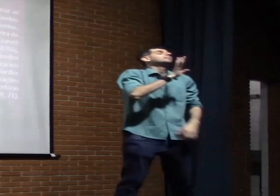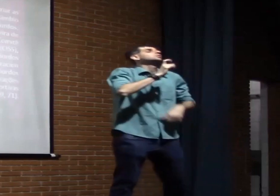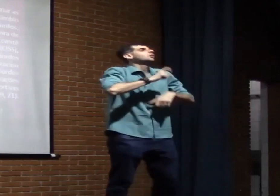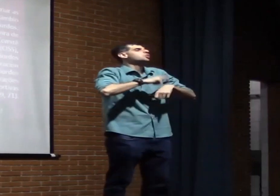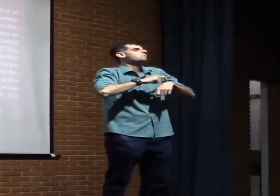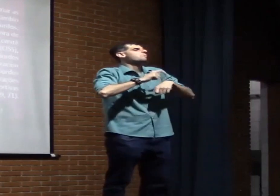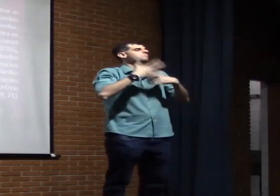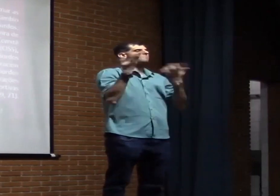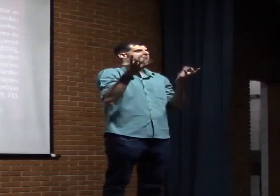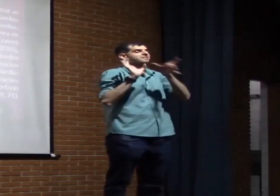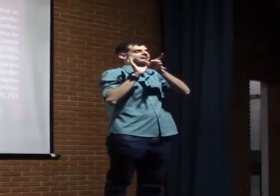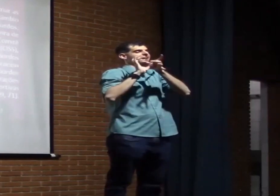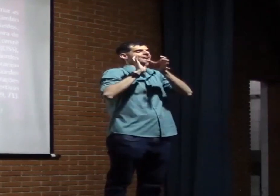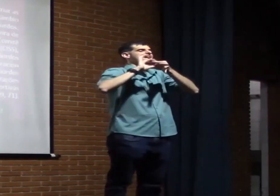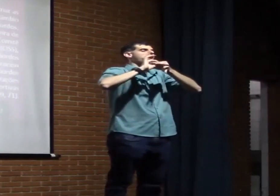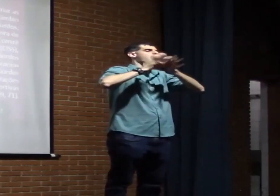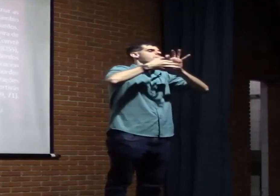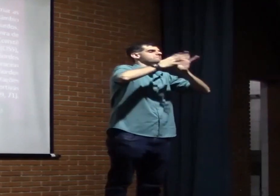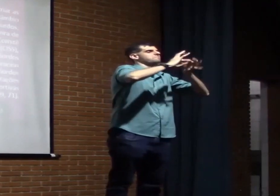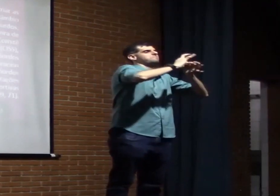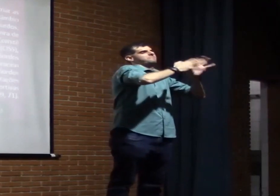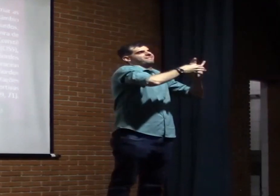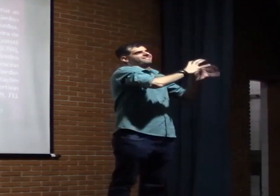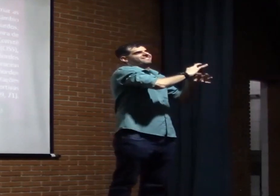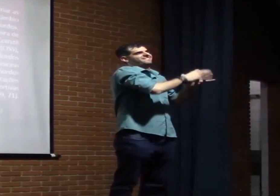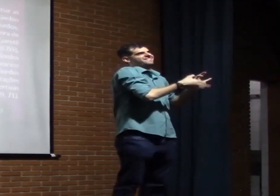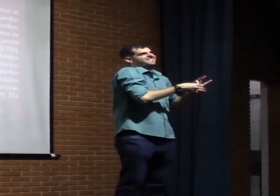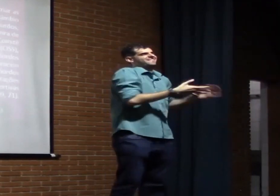né? Agora é o momento, por exemplo,